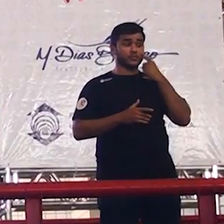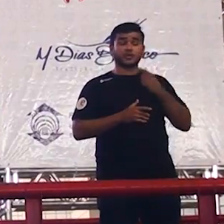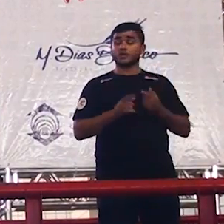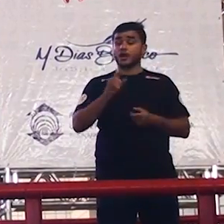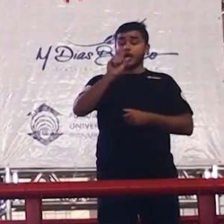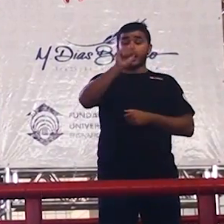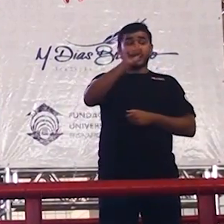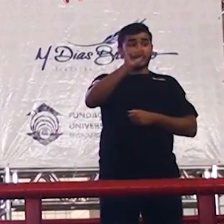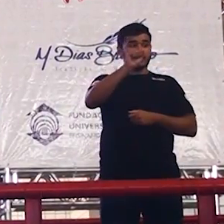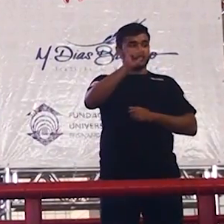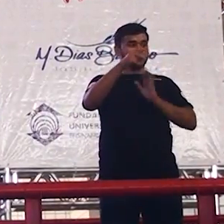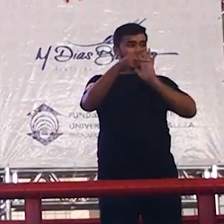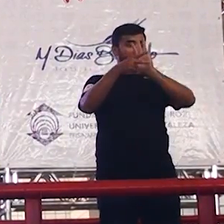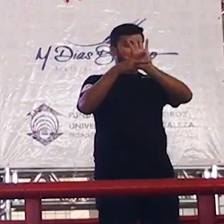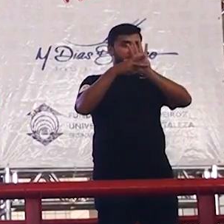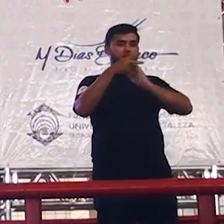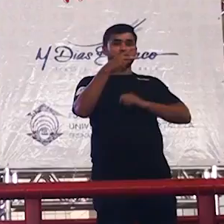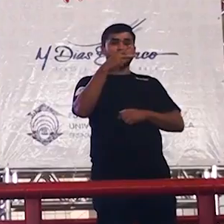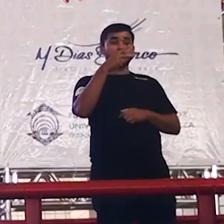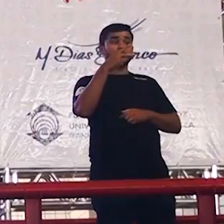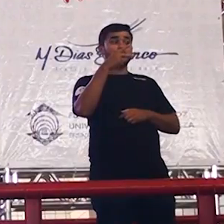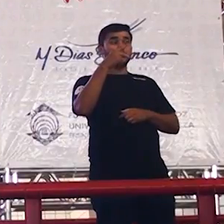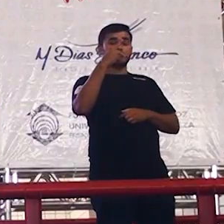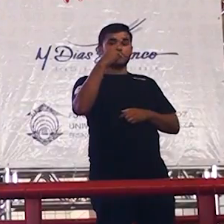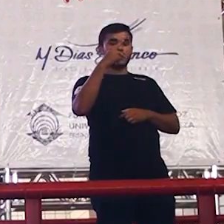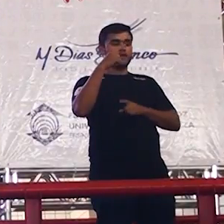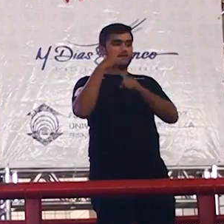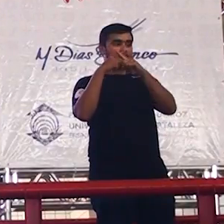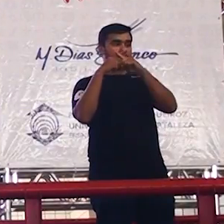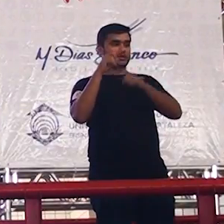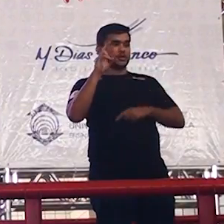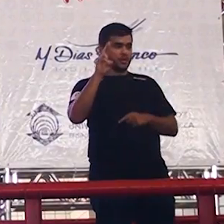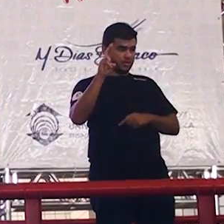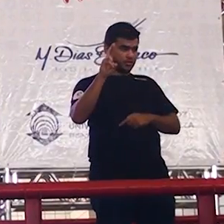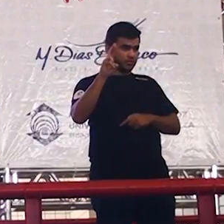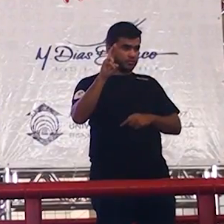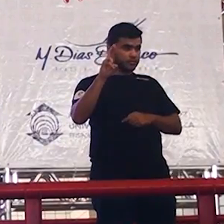R. Quem é P novamente? O